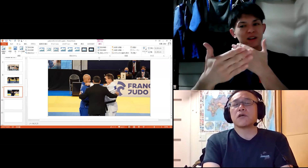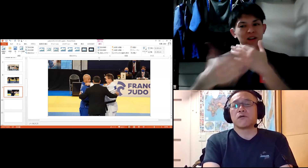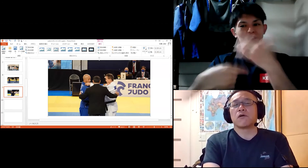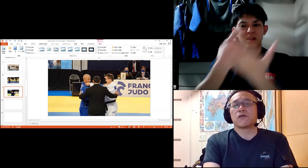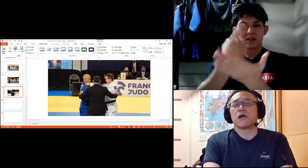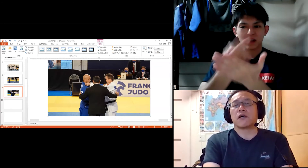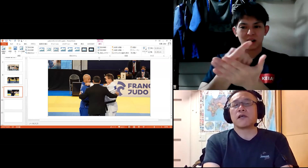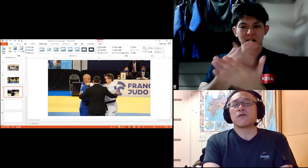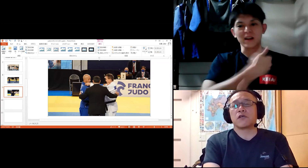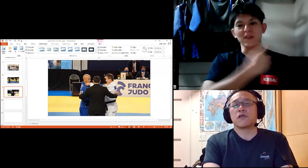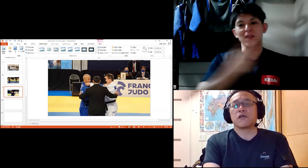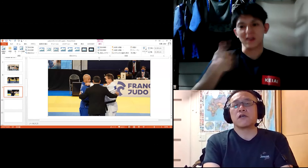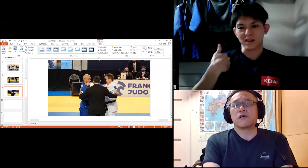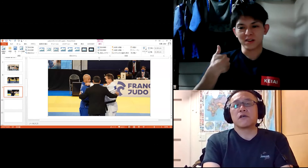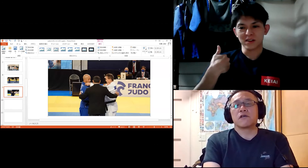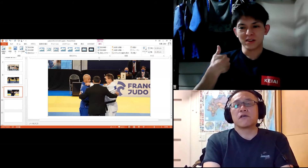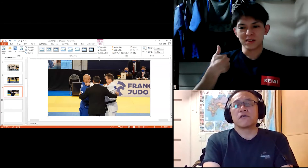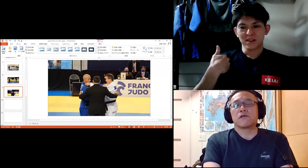ろう者の大会なのに、